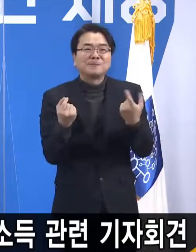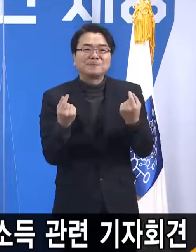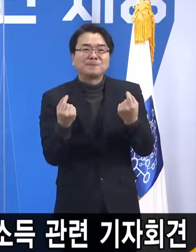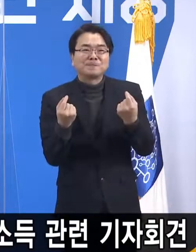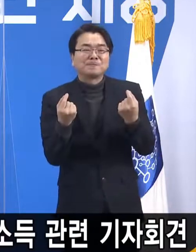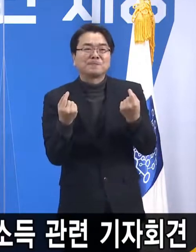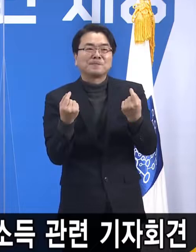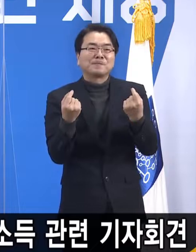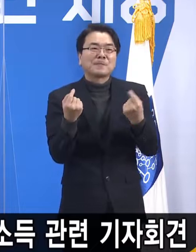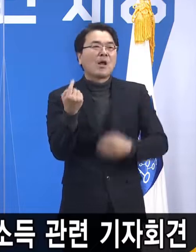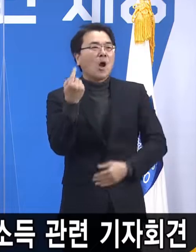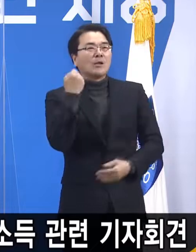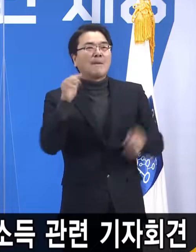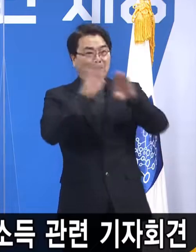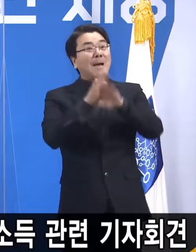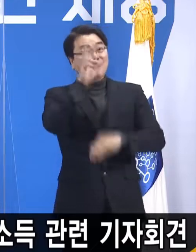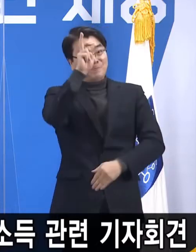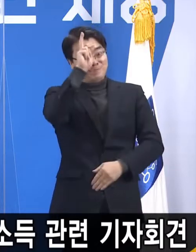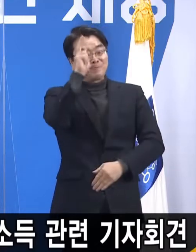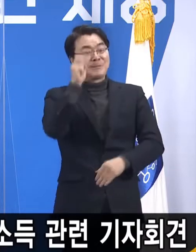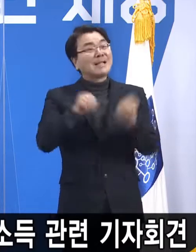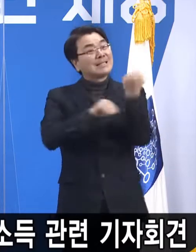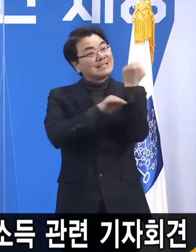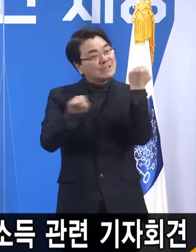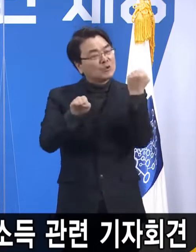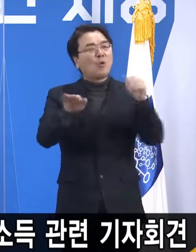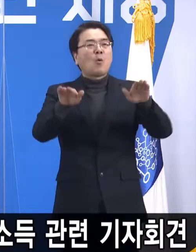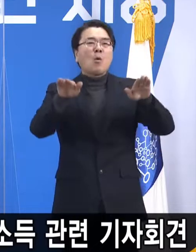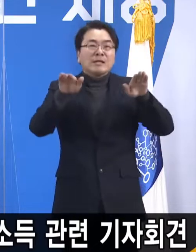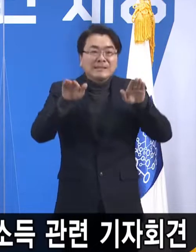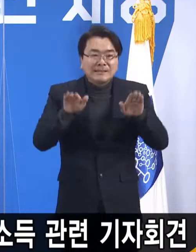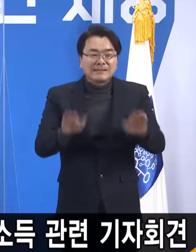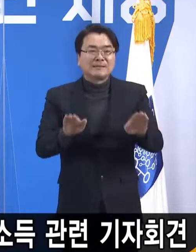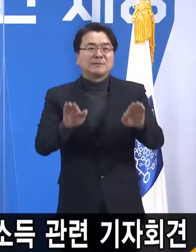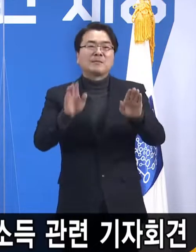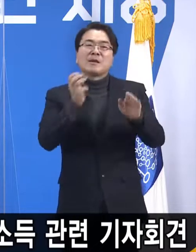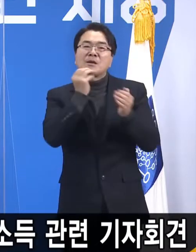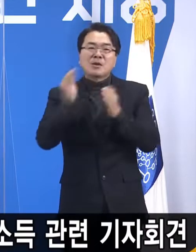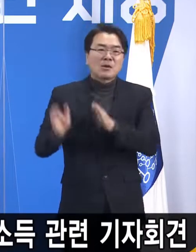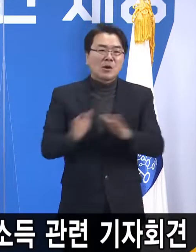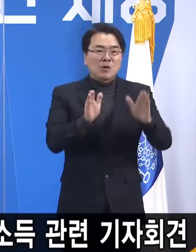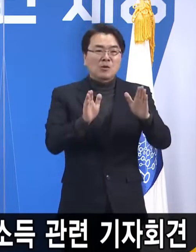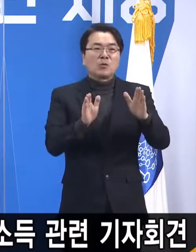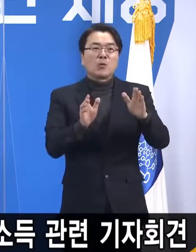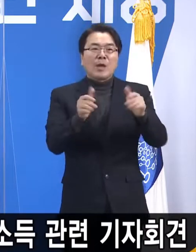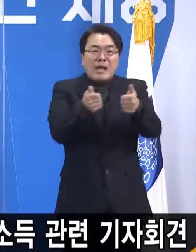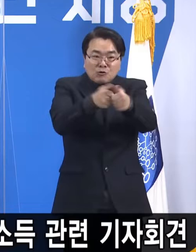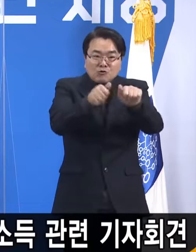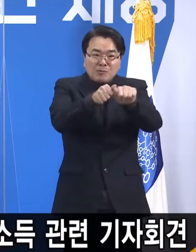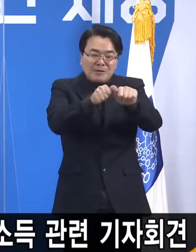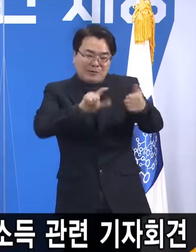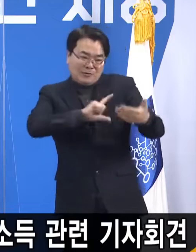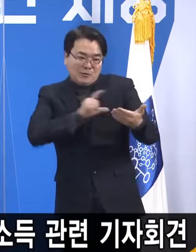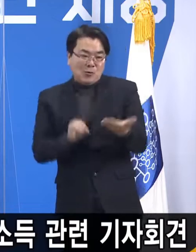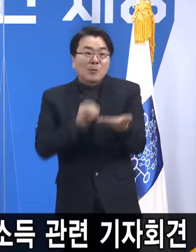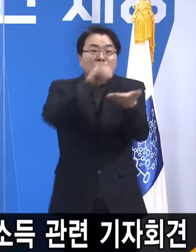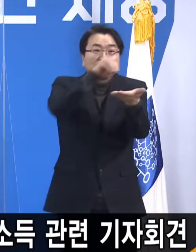어제 밤 12시 기준으로 현재 경기도에 주민등록을 둔 분들이